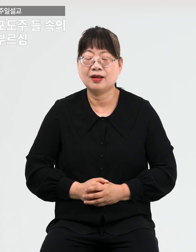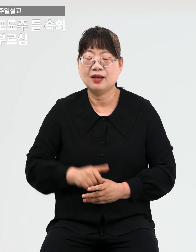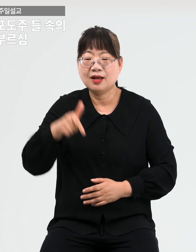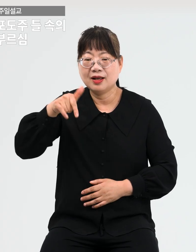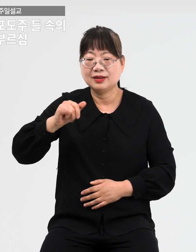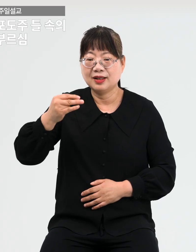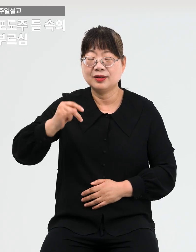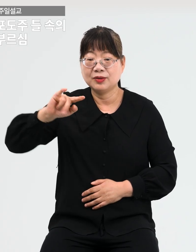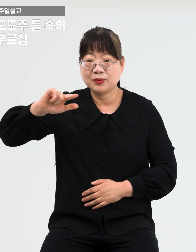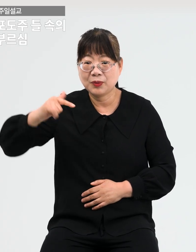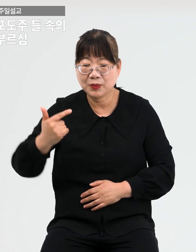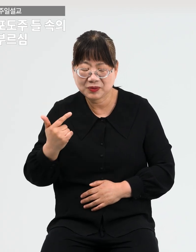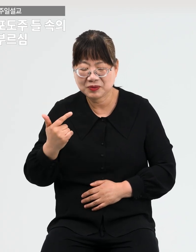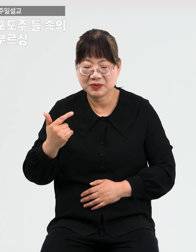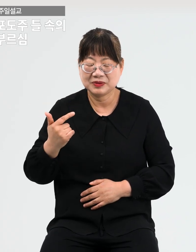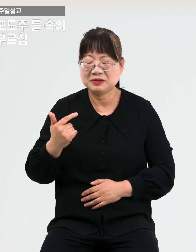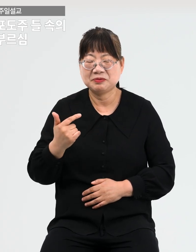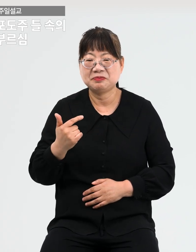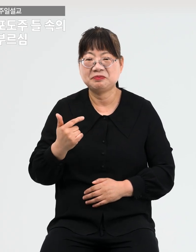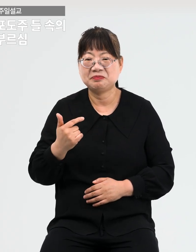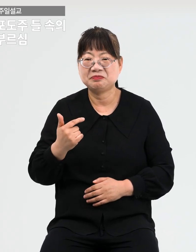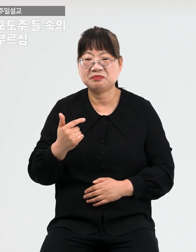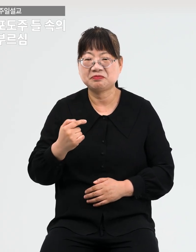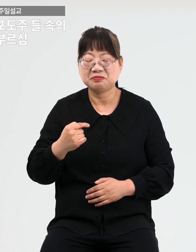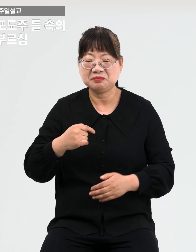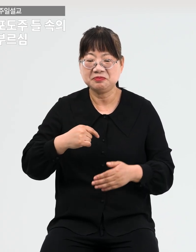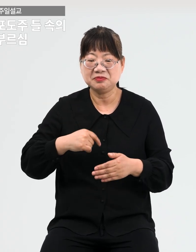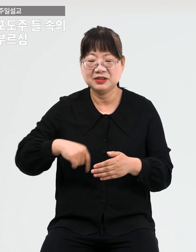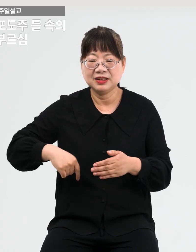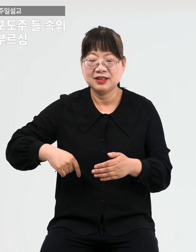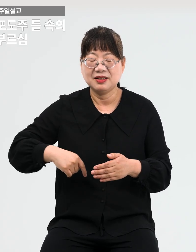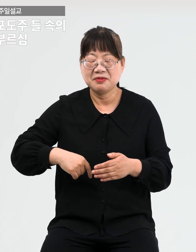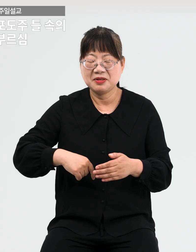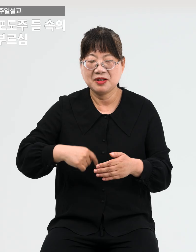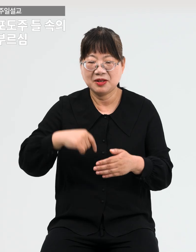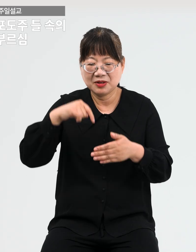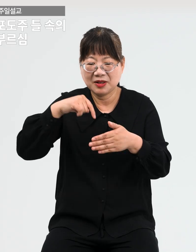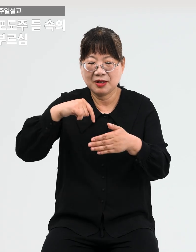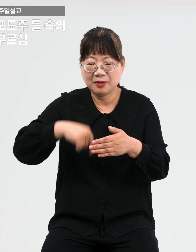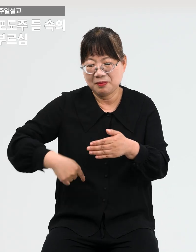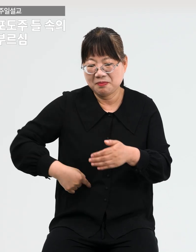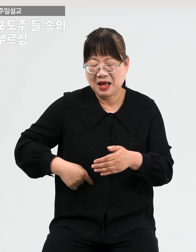기드온의 전형적인 투정입니다.